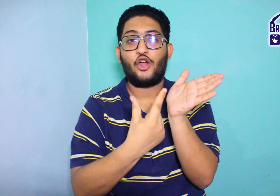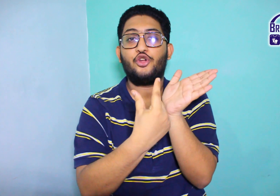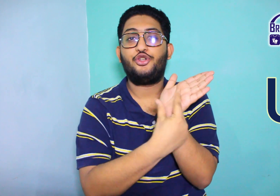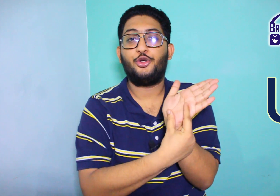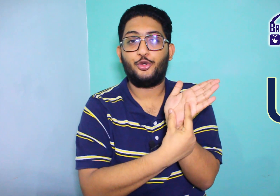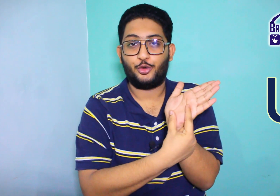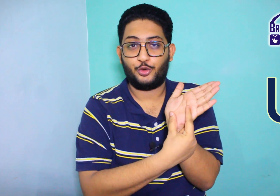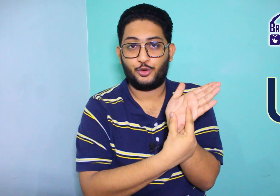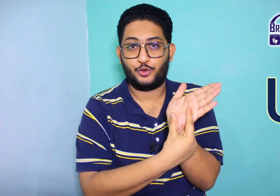यू